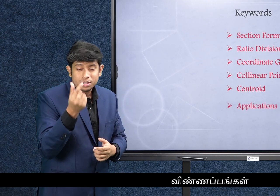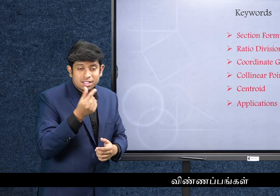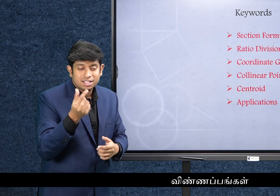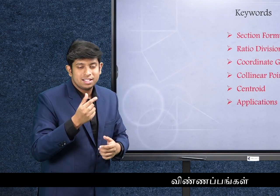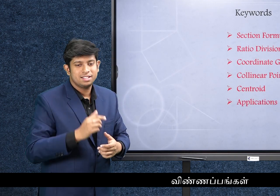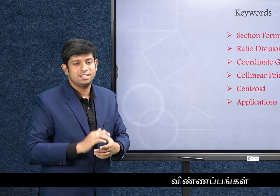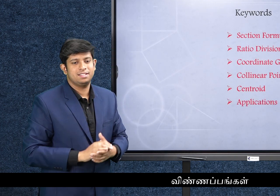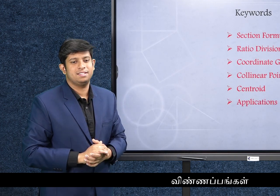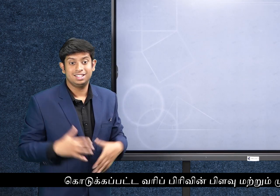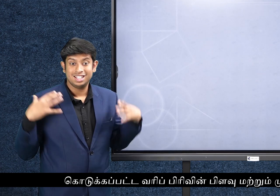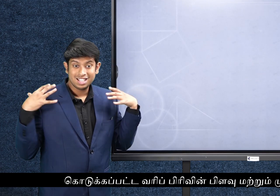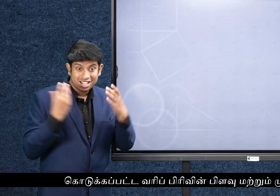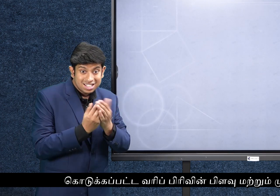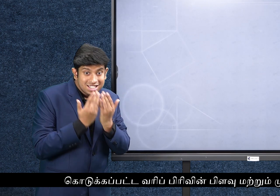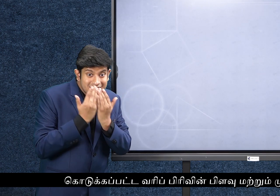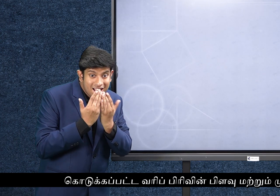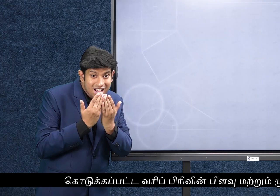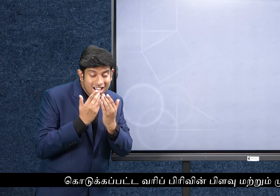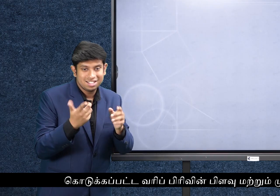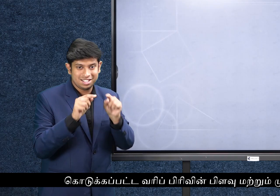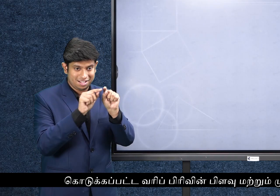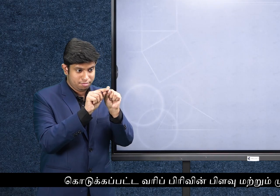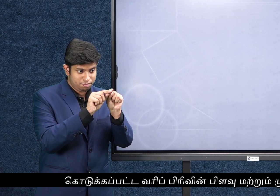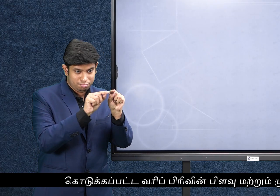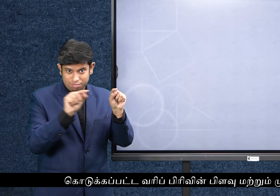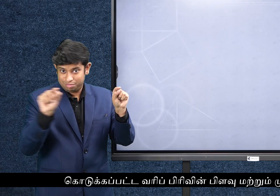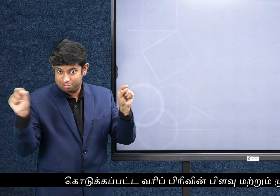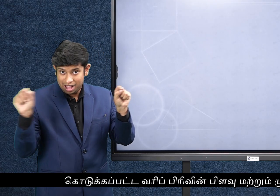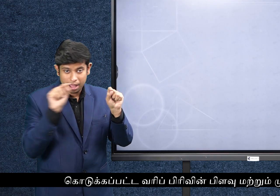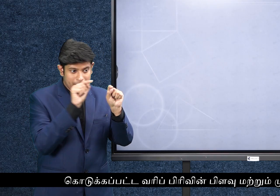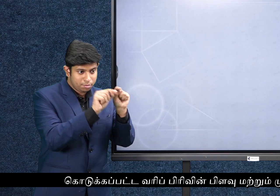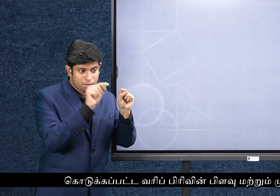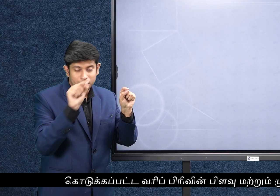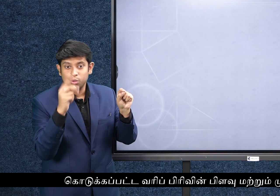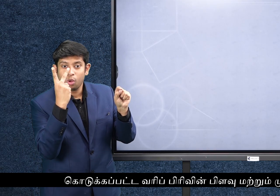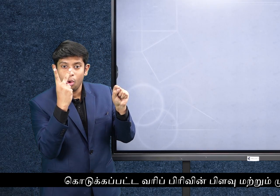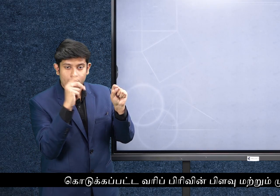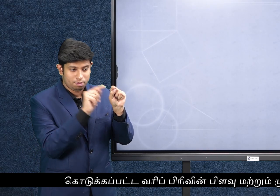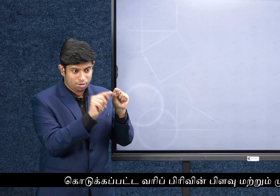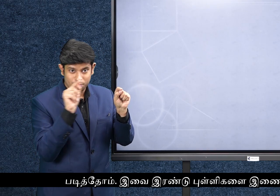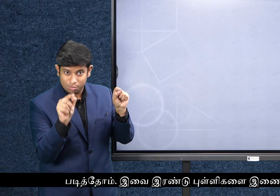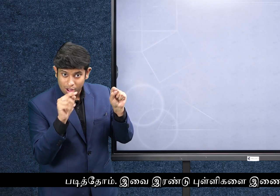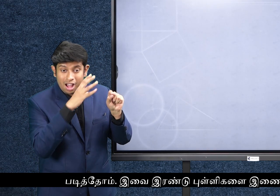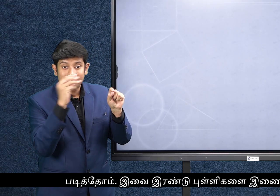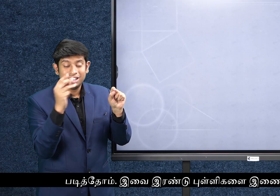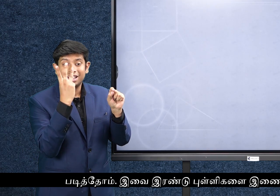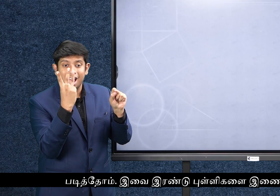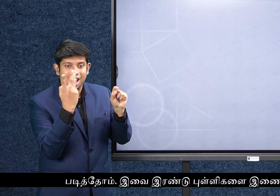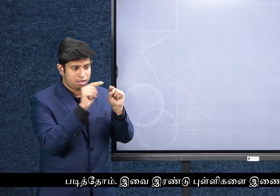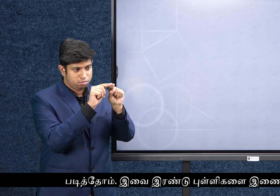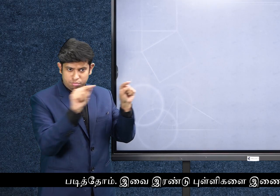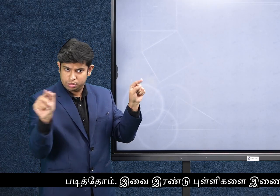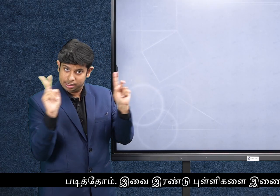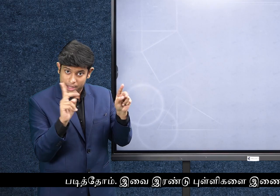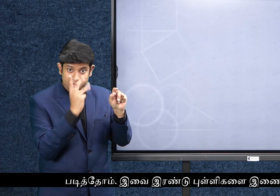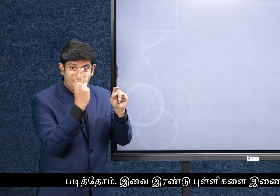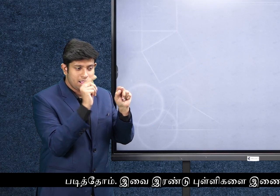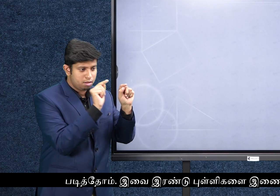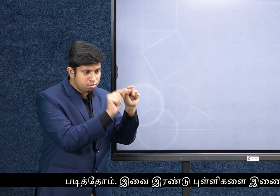விண்ணப்பங்கள்: கொடுக்கப்பட்ட வரி பிரிவின் பிளவு மற்றும் முக்கோணத்தை படித்தோம். இவை இரண்டு புள்ளிகளை இணைக்கும்